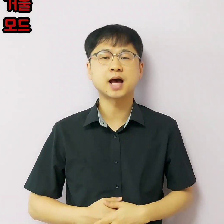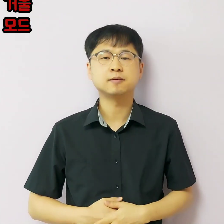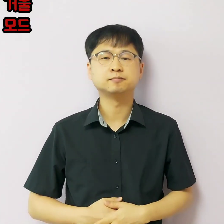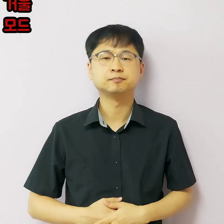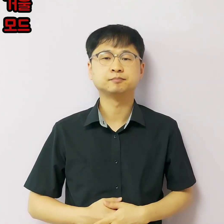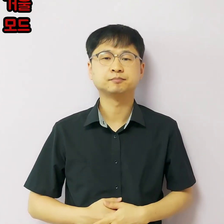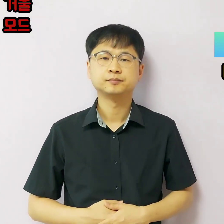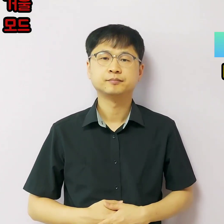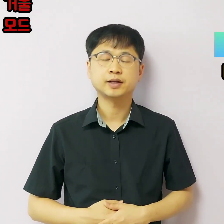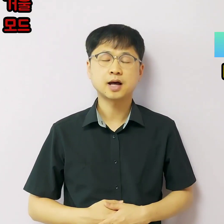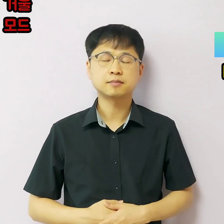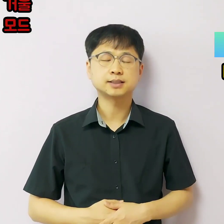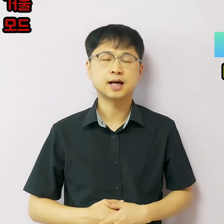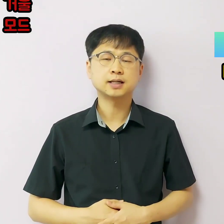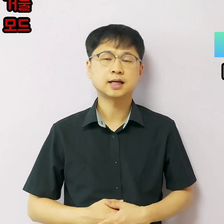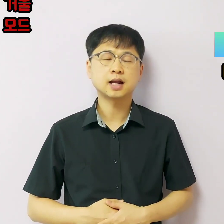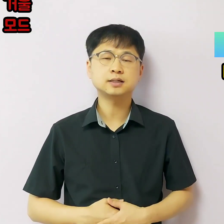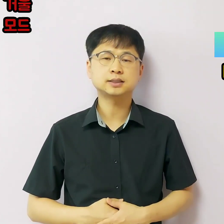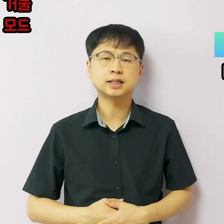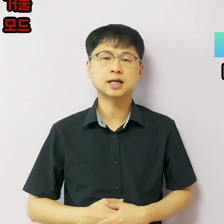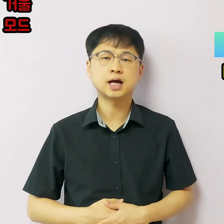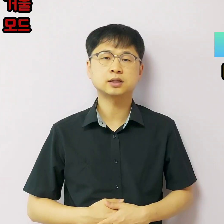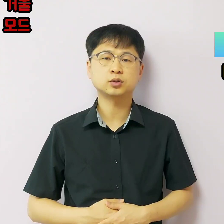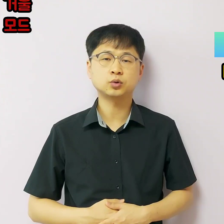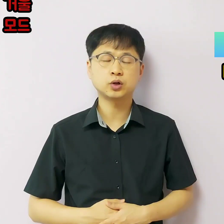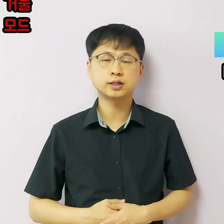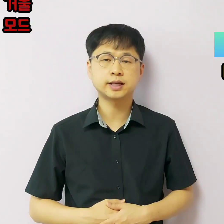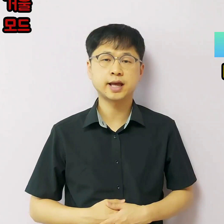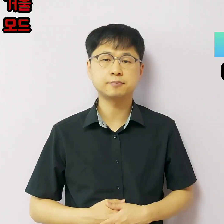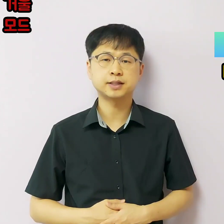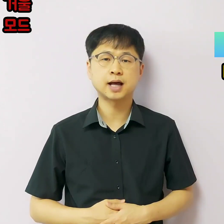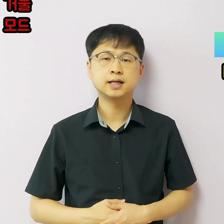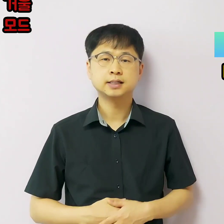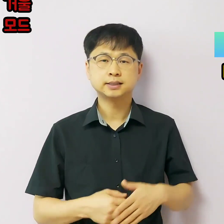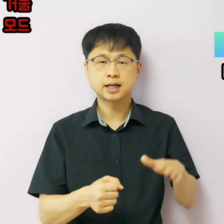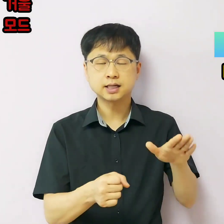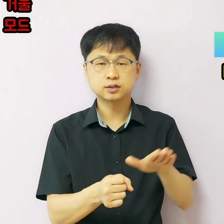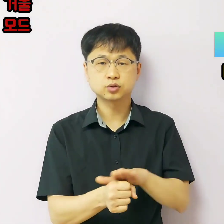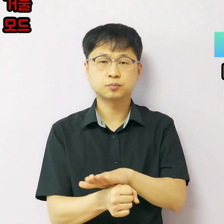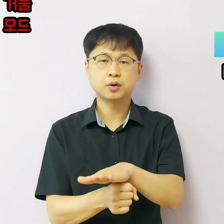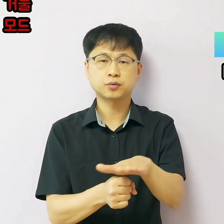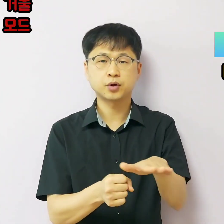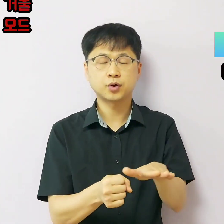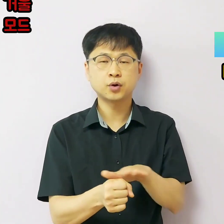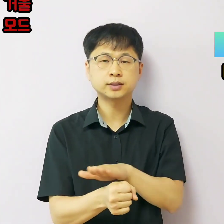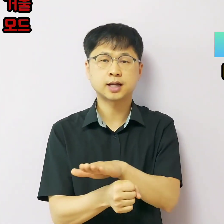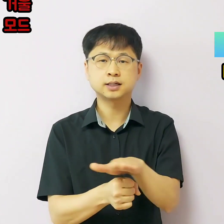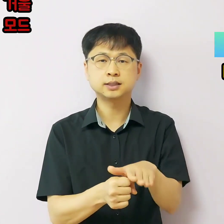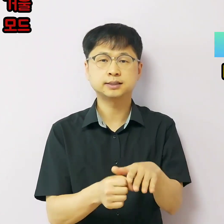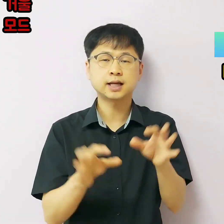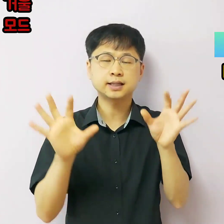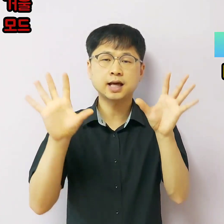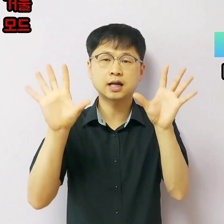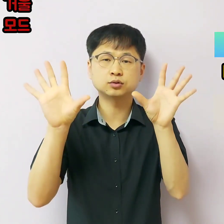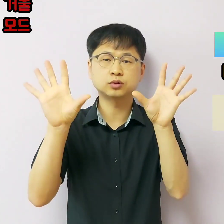됩니다. 네, 다음 가사 사랑을 찾아 떠돌던 길에입니다. 사랑이라는 수어는 배웠고요. 사랑을 찾다라는